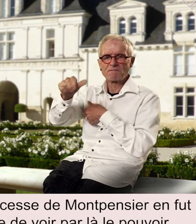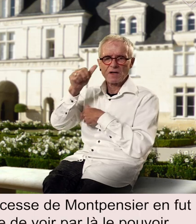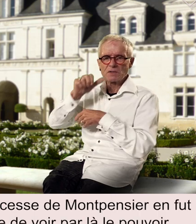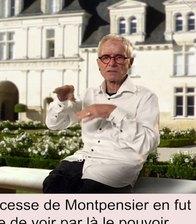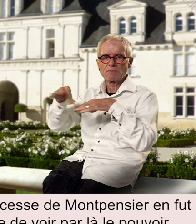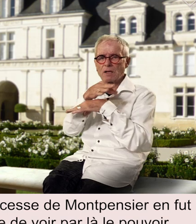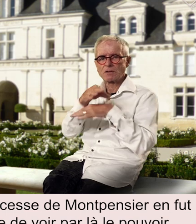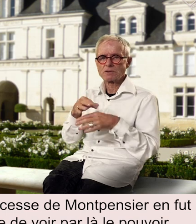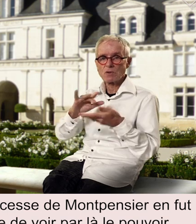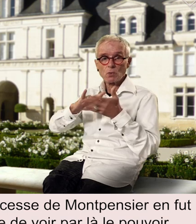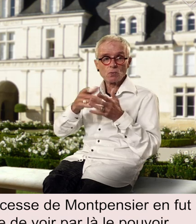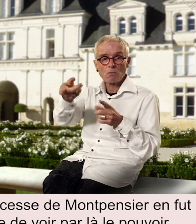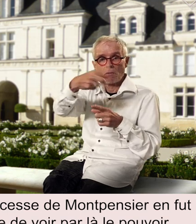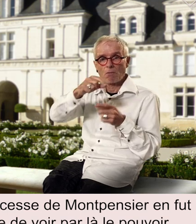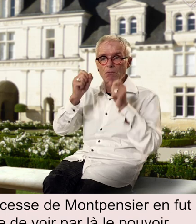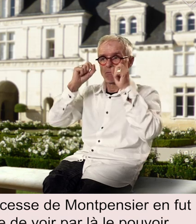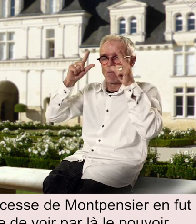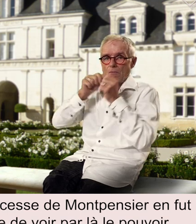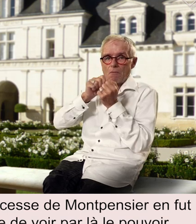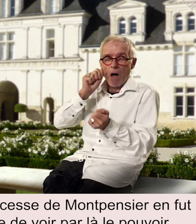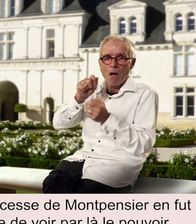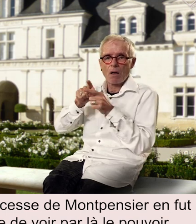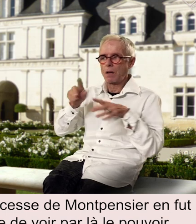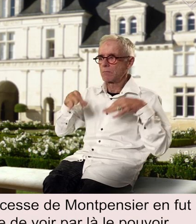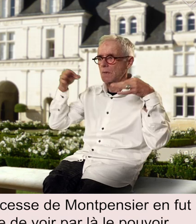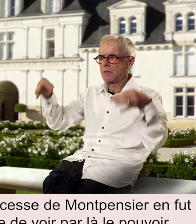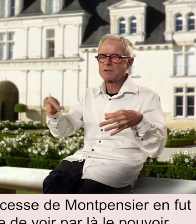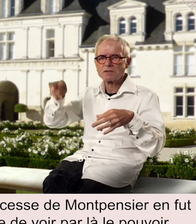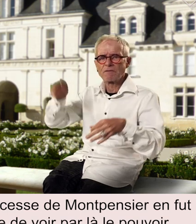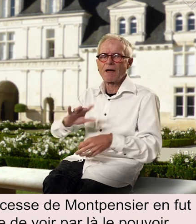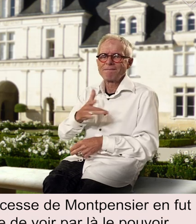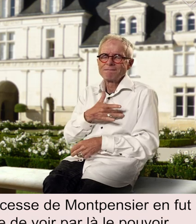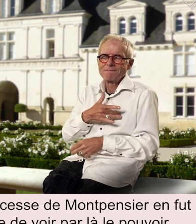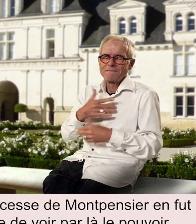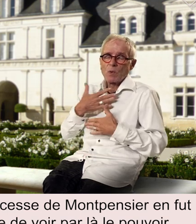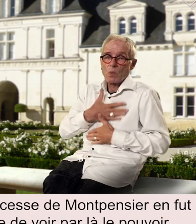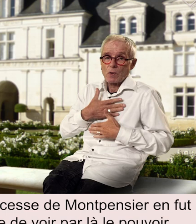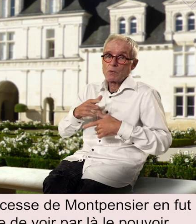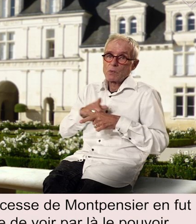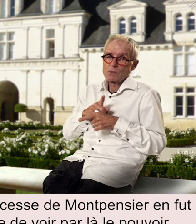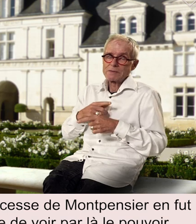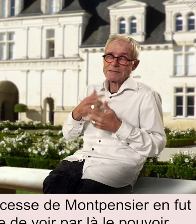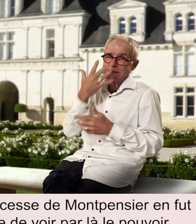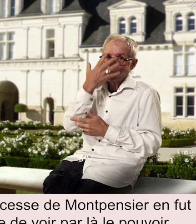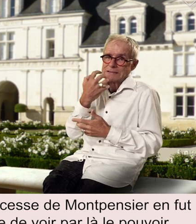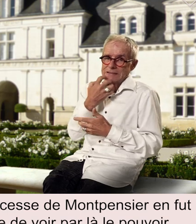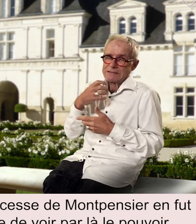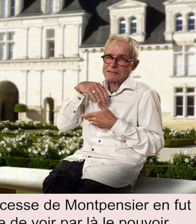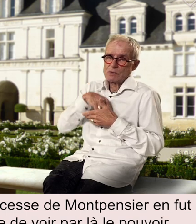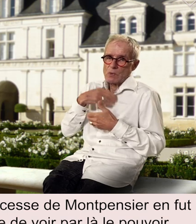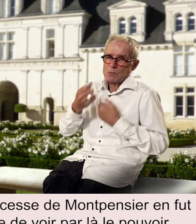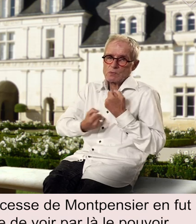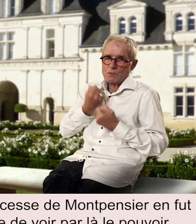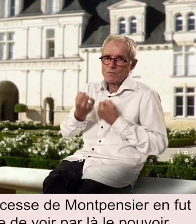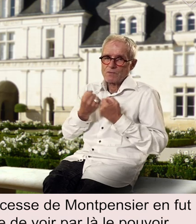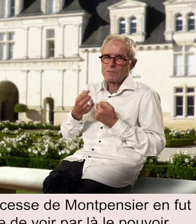Tout le monde fut surpris de ce mariage, et la princesse de Montpensier en fut touchée de joie et de douleur. Elle fut bien aise de voir